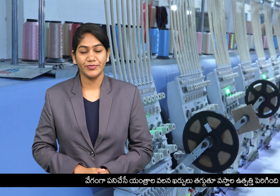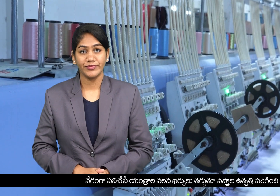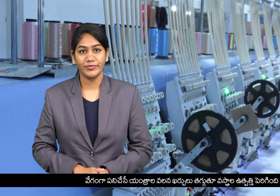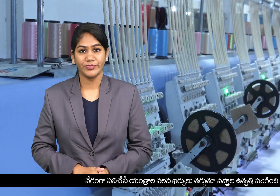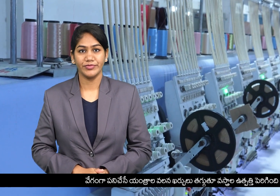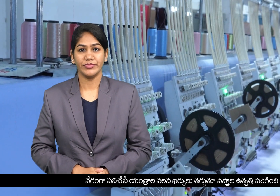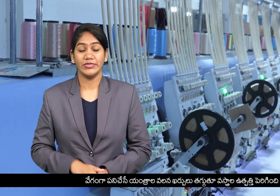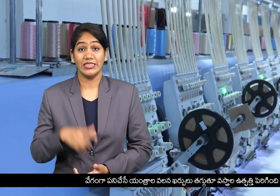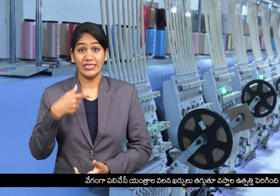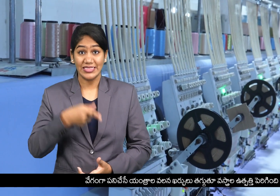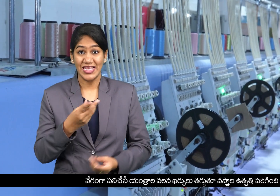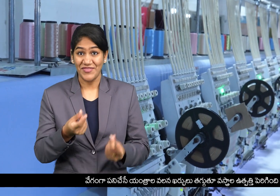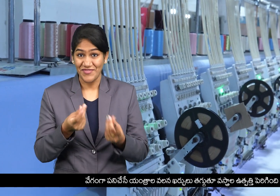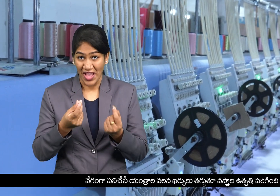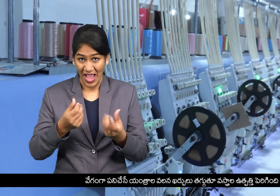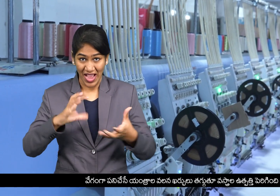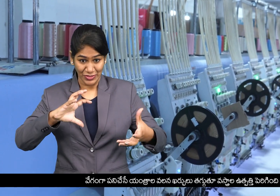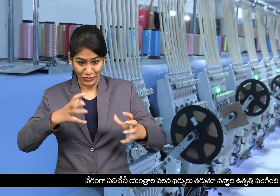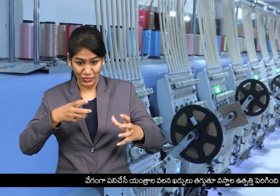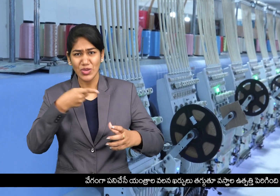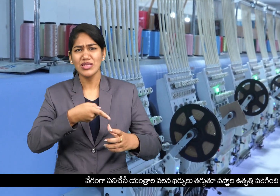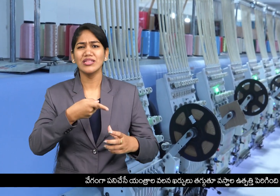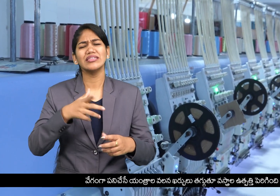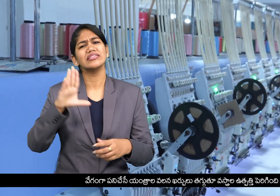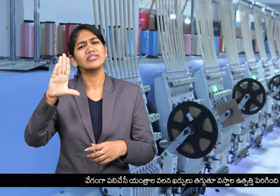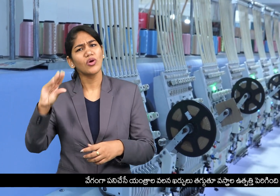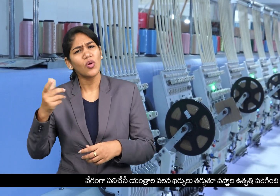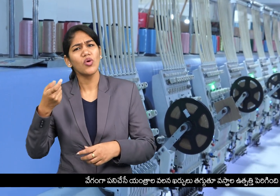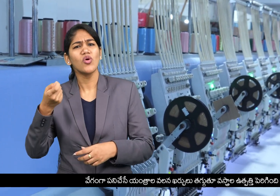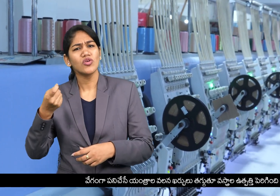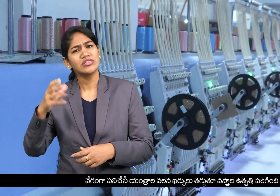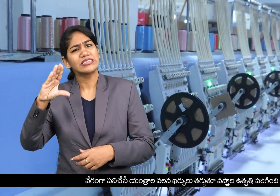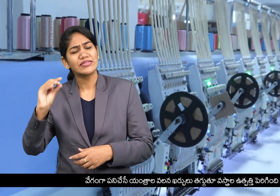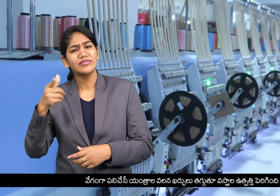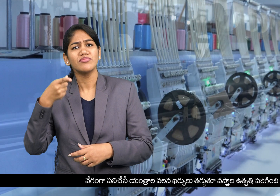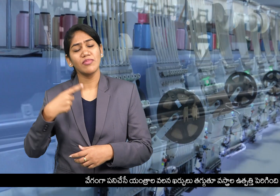వేగంగా పనిచేసే యంత్రాల వలన ఖర్చులు తగ్గుతూ వస్త్రాల ఉత్పత్తి పెరిగింది.